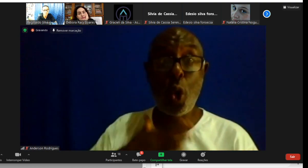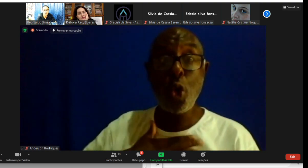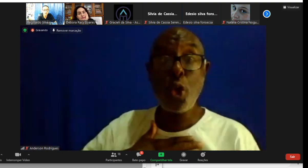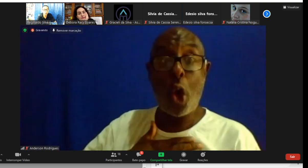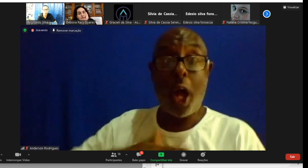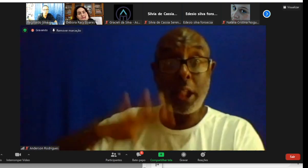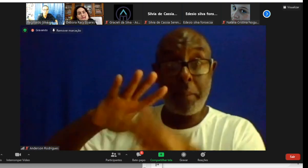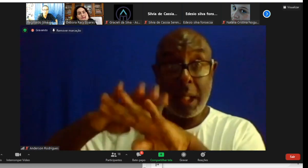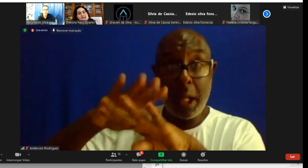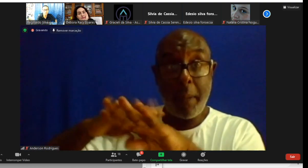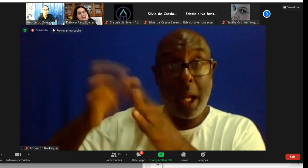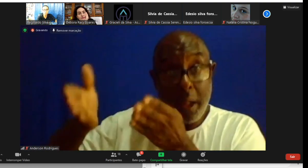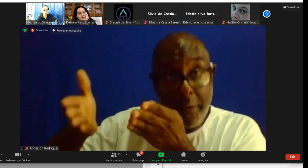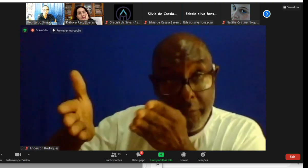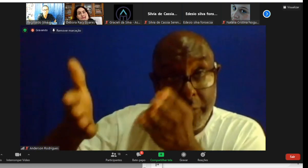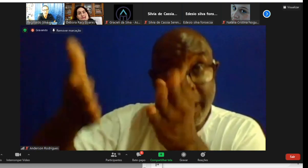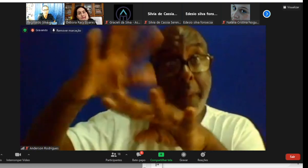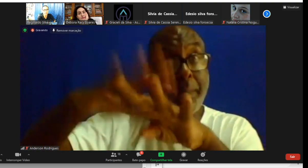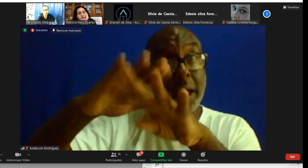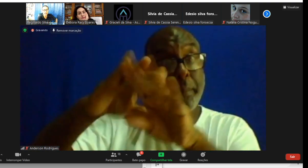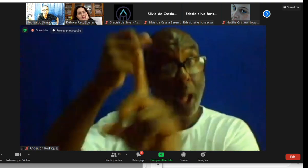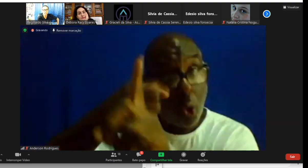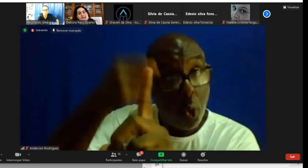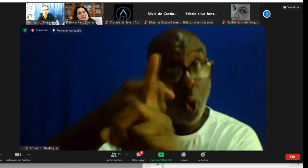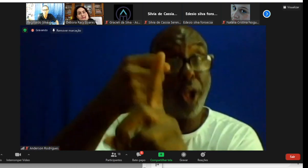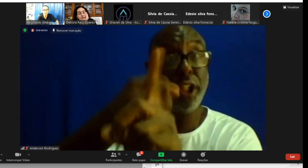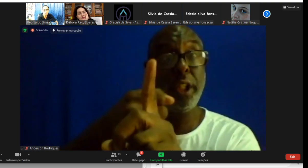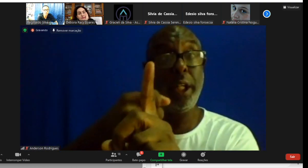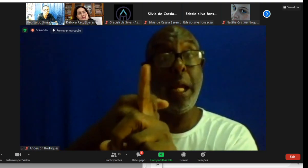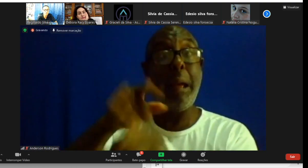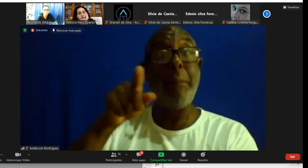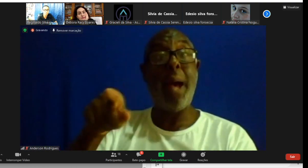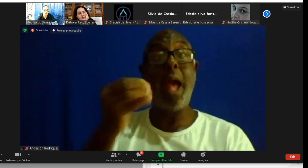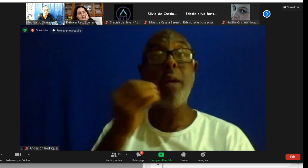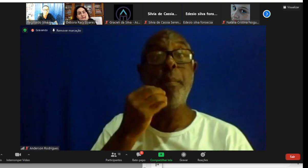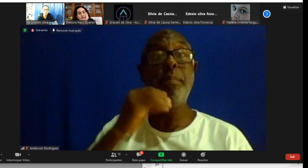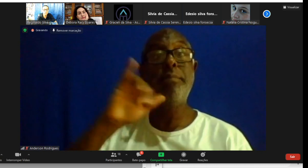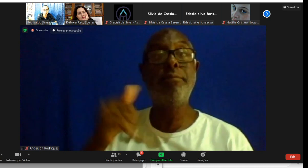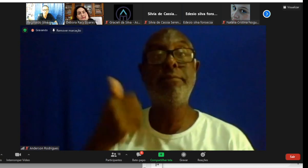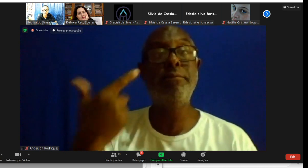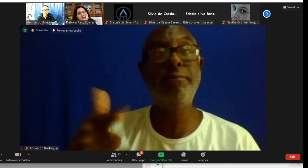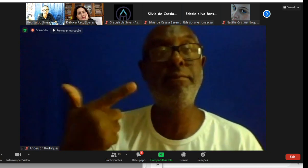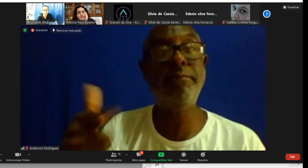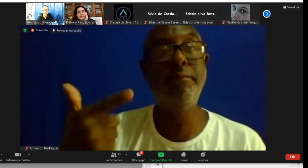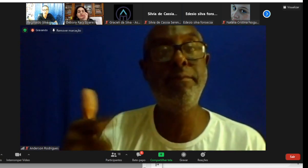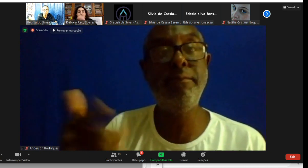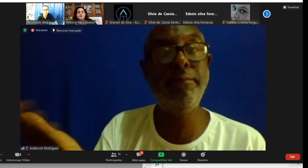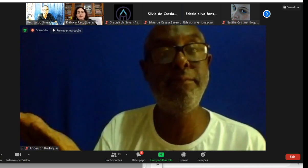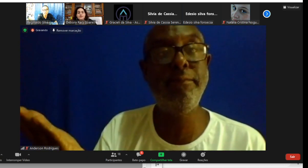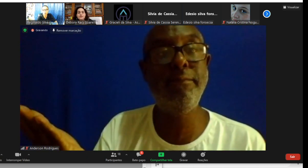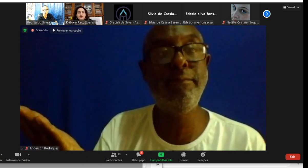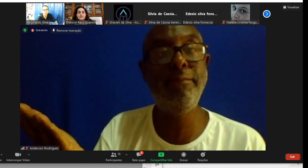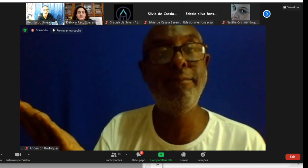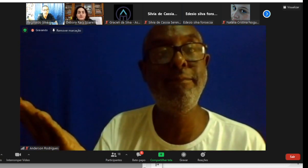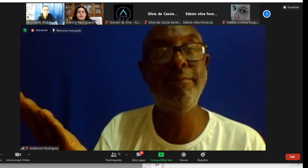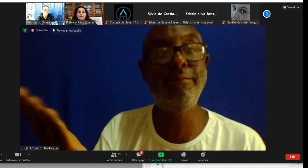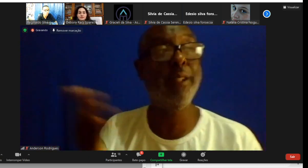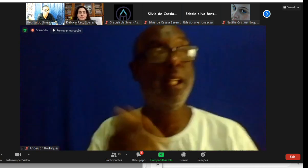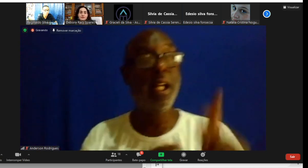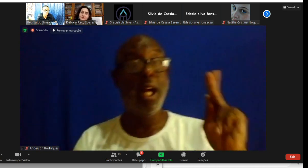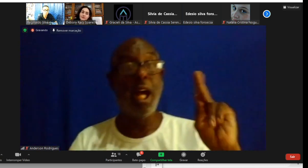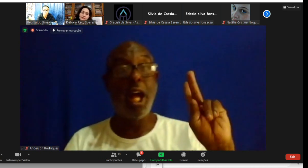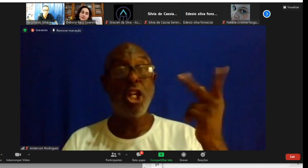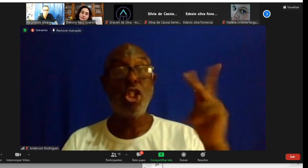geografia, ou seja, as disciplinas na grade de pedagogia não tinha. Mas essa oportunidade nós